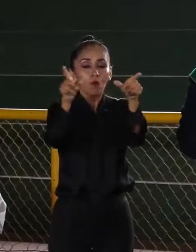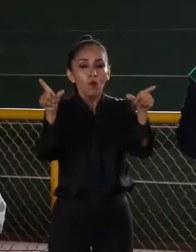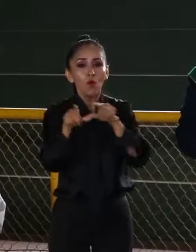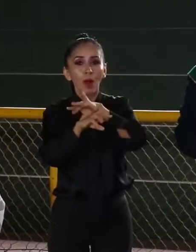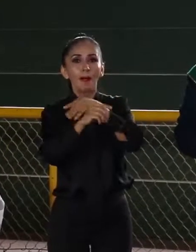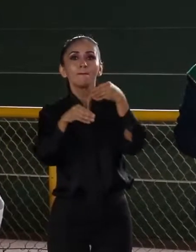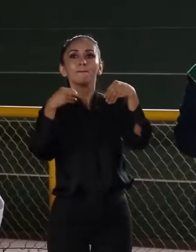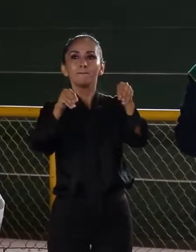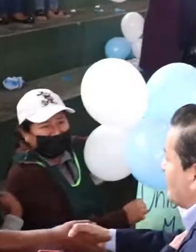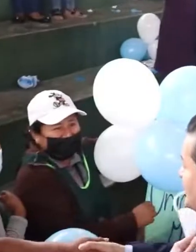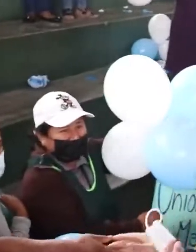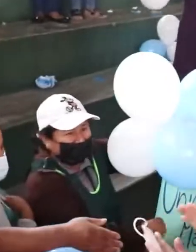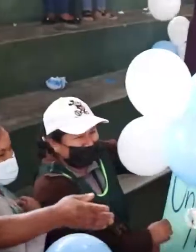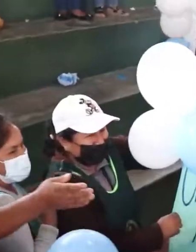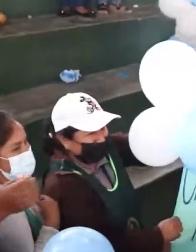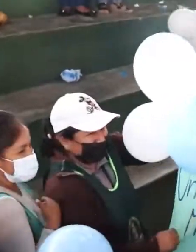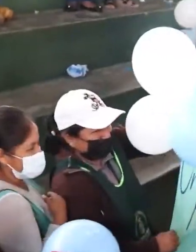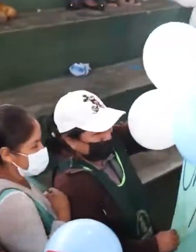que era lo más difícil.